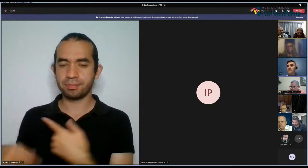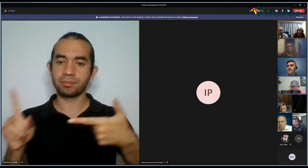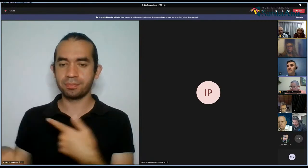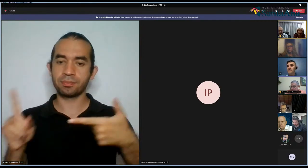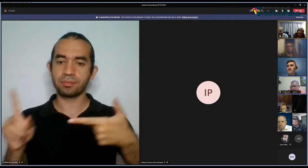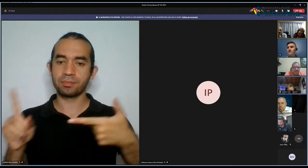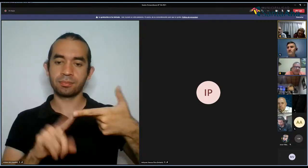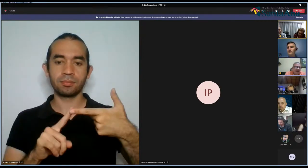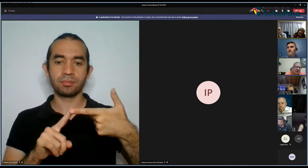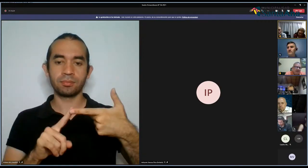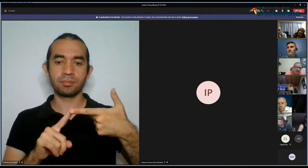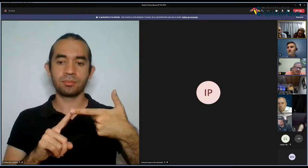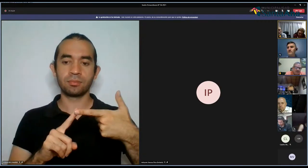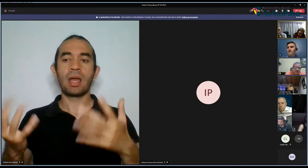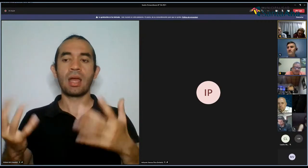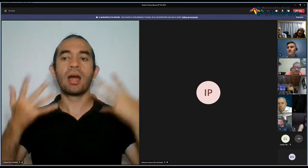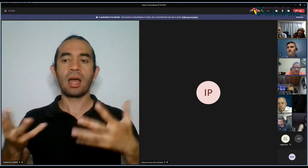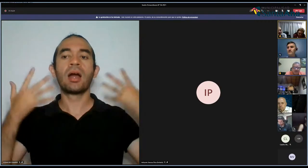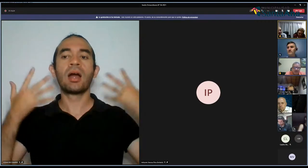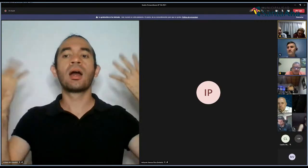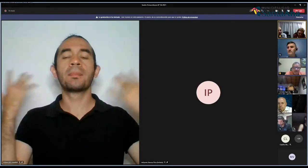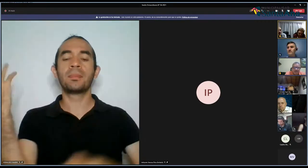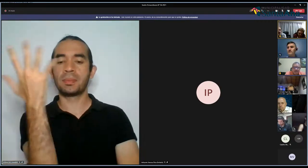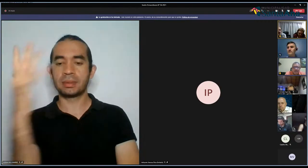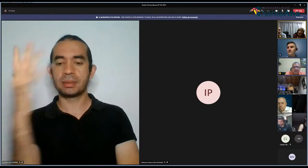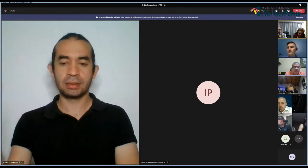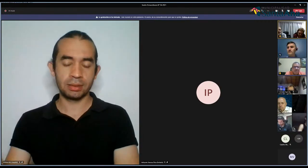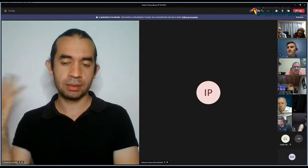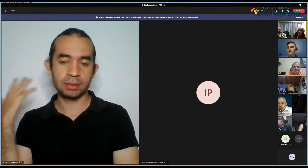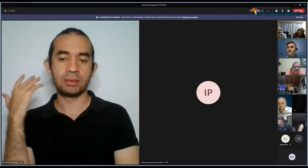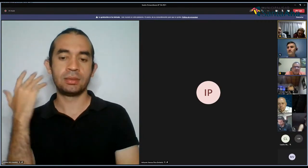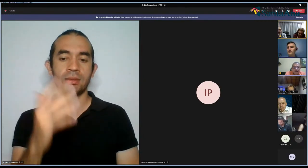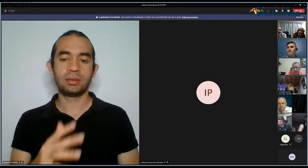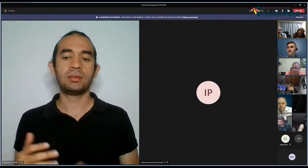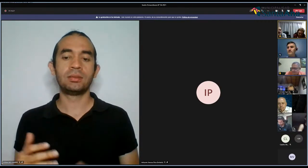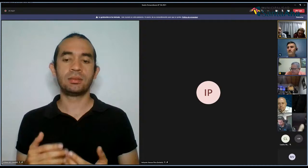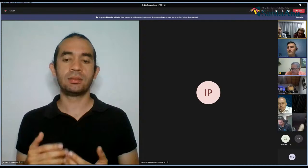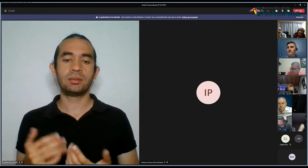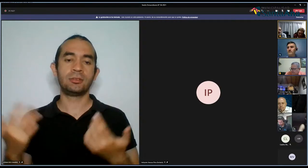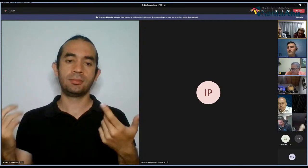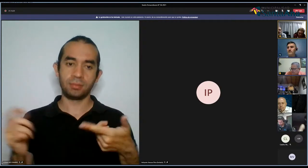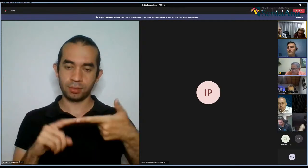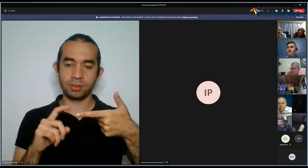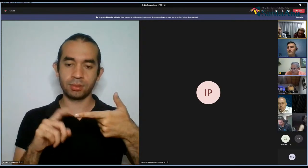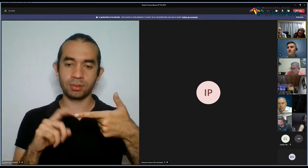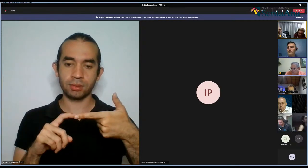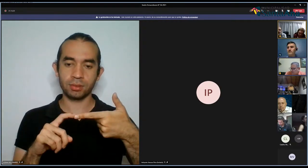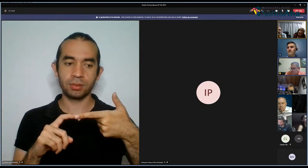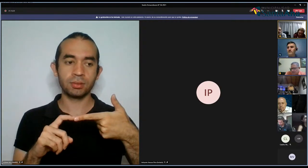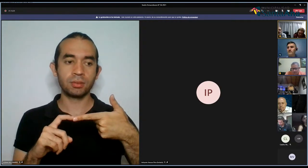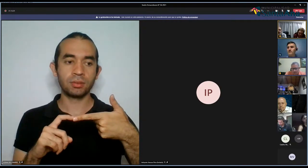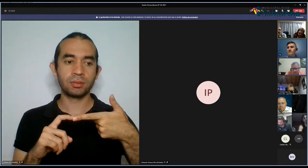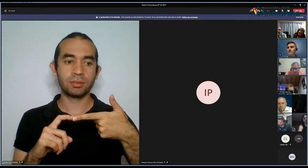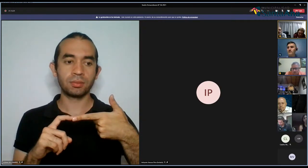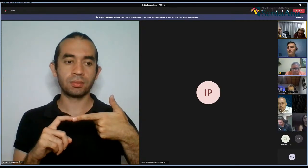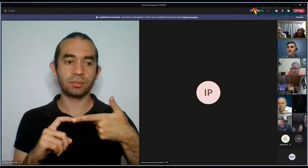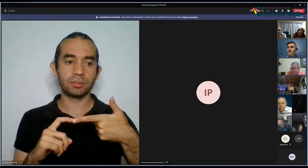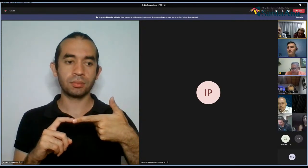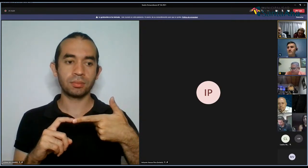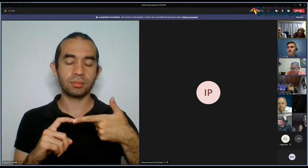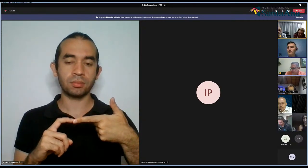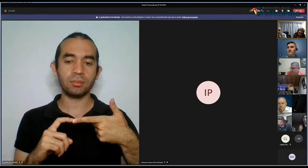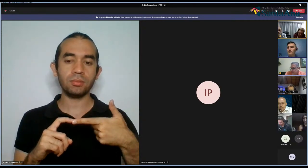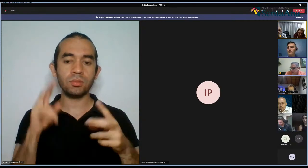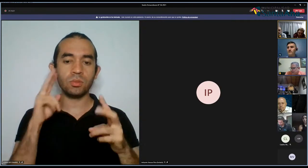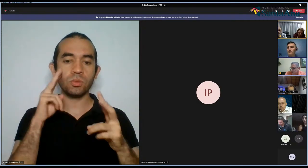parte ambiental que se está también bastante digamos flix conocida en este